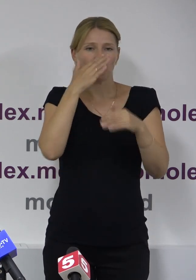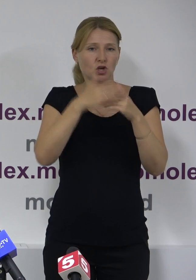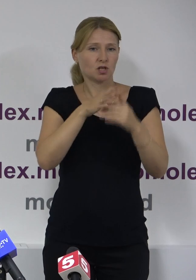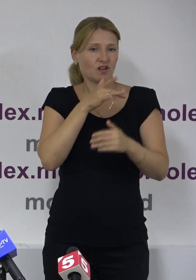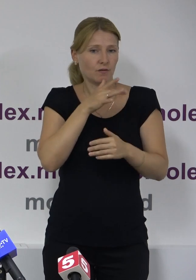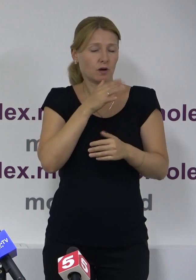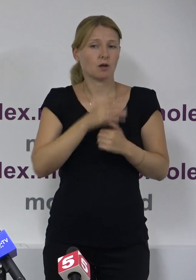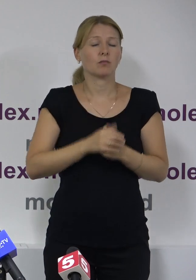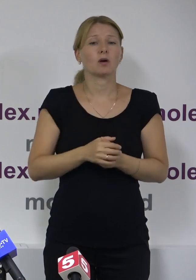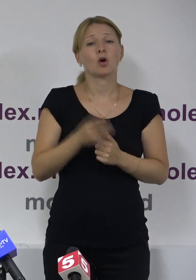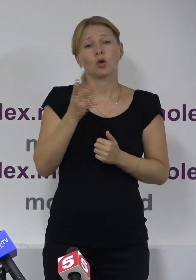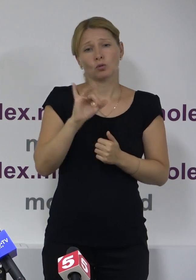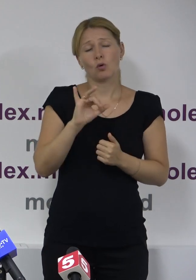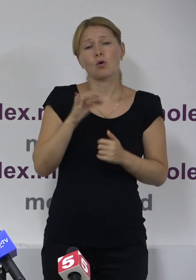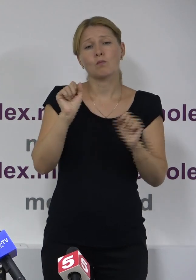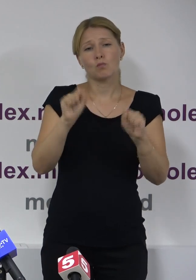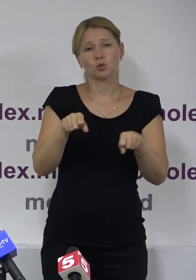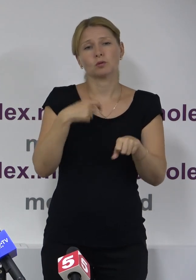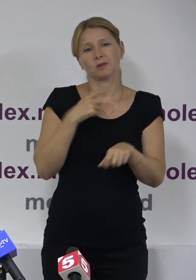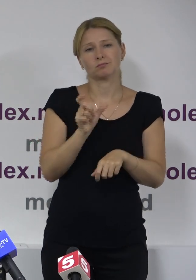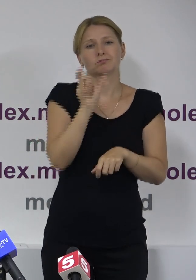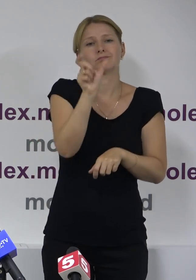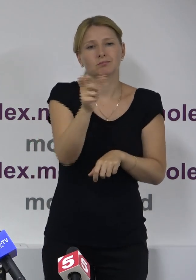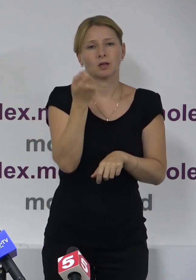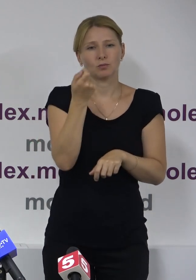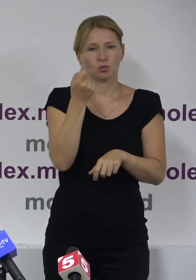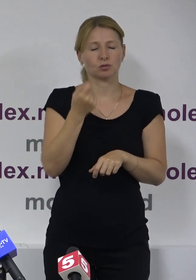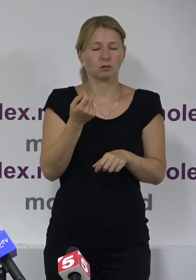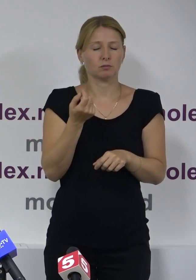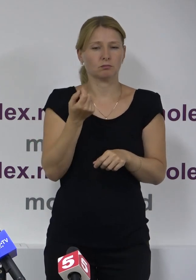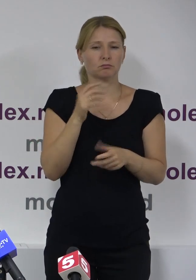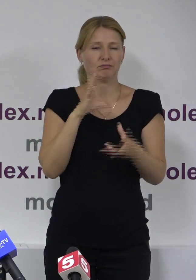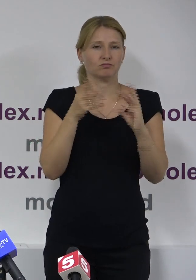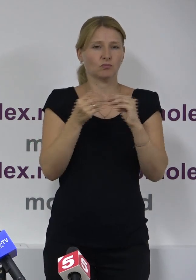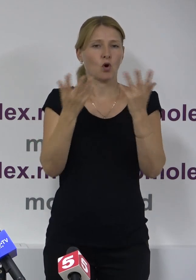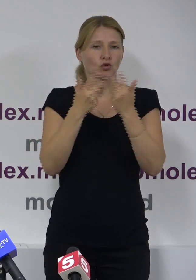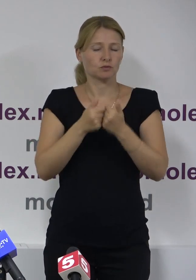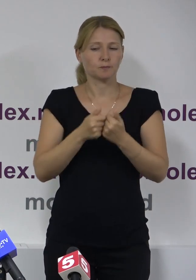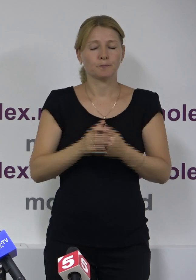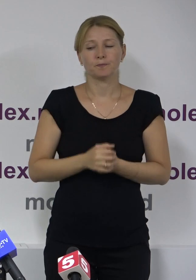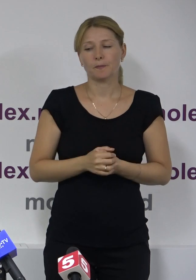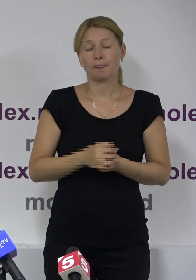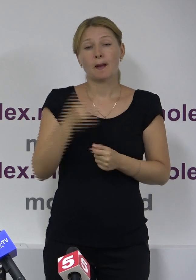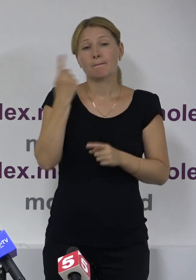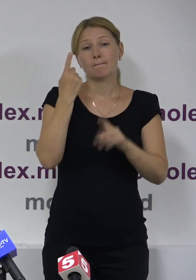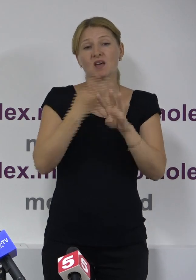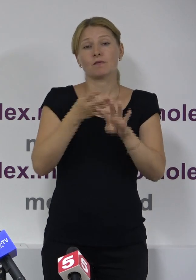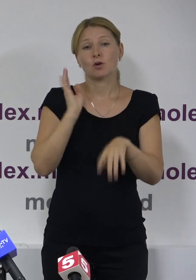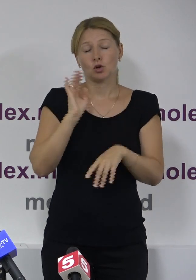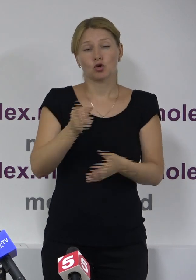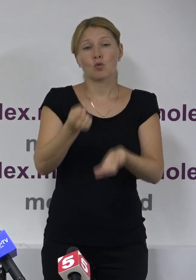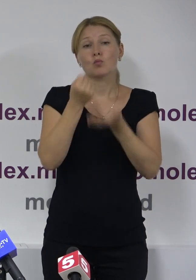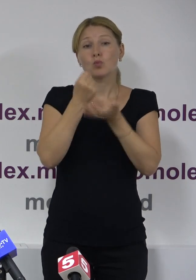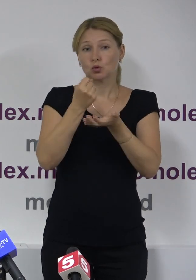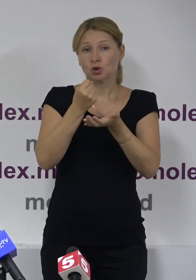să venim cu câteva cifre care considerăm că ar putea să fie de interes pentru cetățeni. În primul rând, trebuie să menționăm bugetul